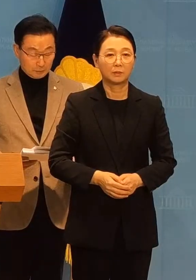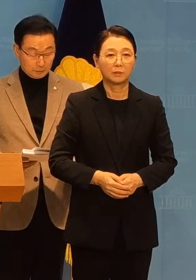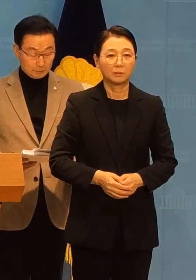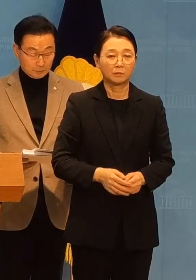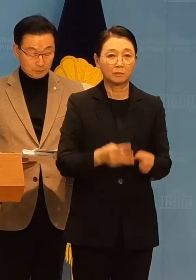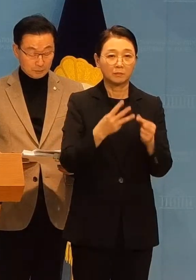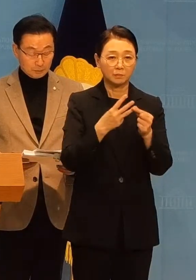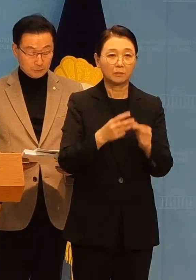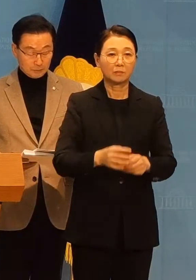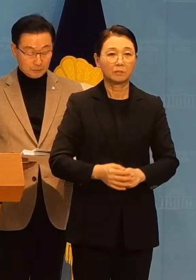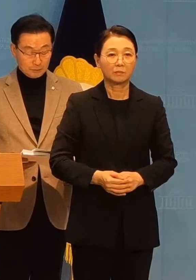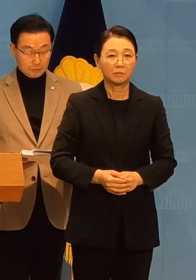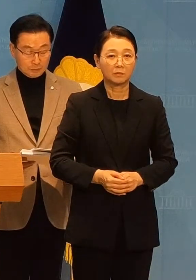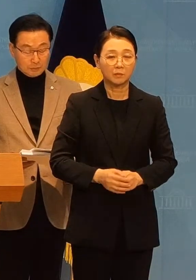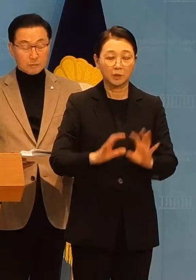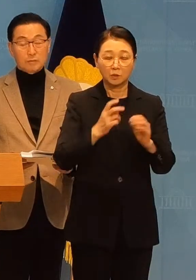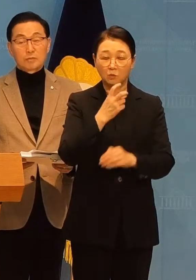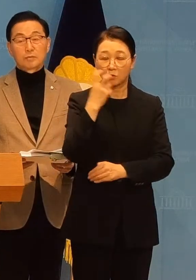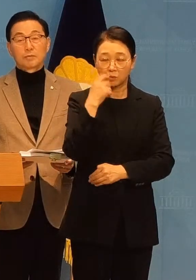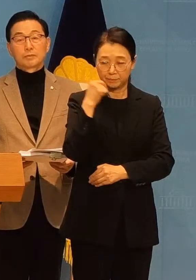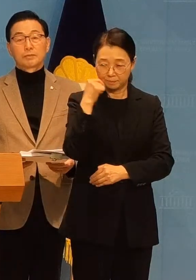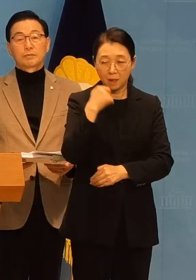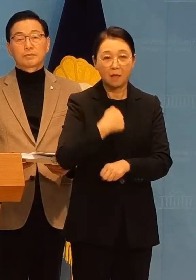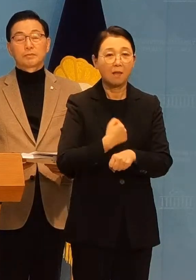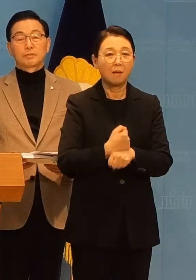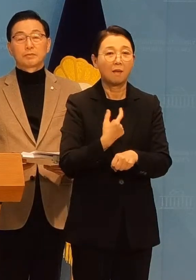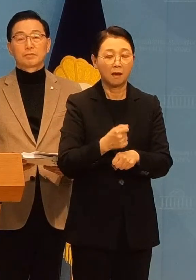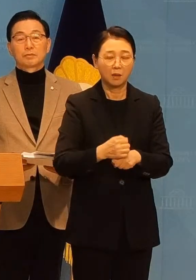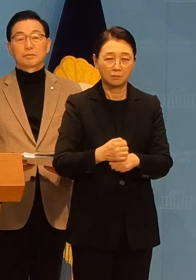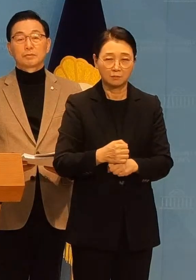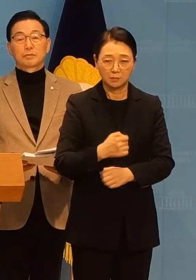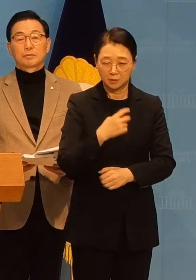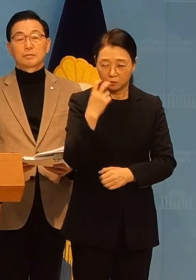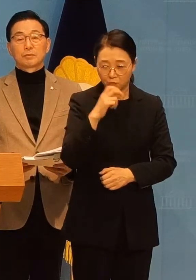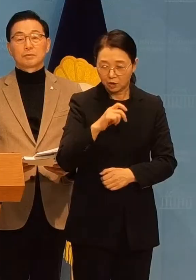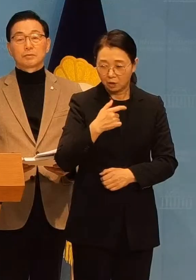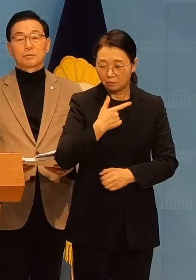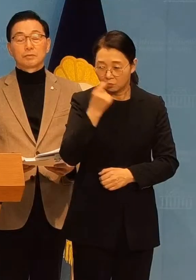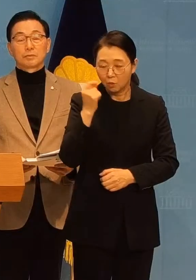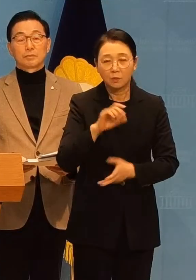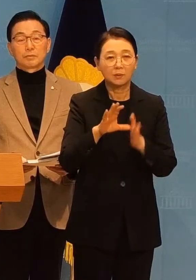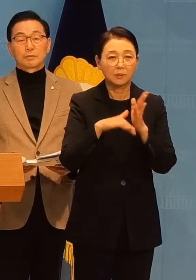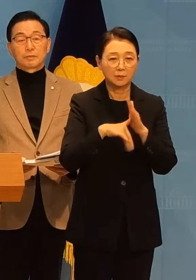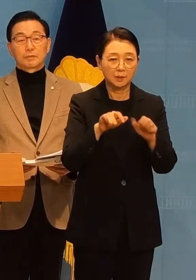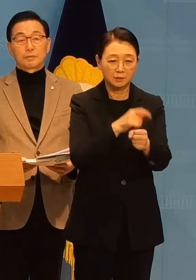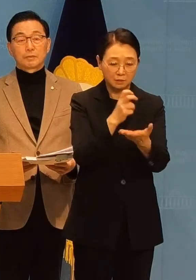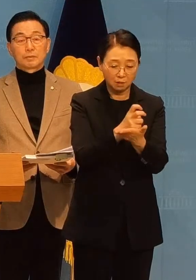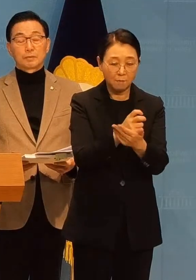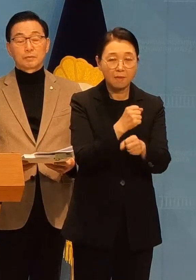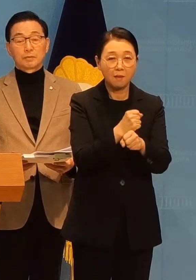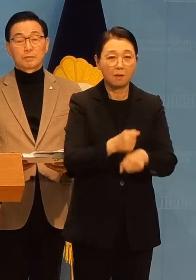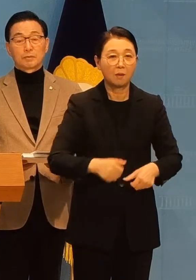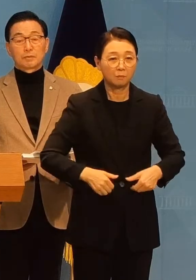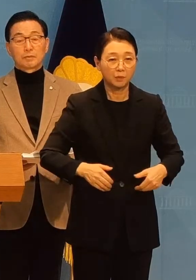셋째, 철저한 국정조사에 임하겠습니다. 미진할 경우에 특검이 필요합니다. 다음 주부터